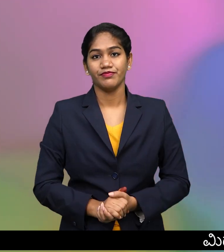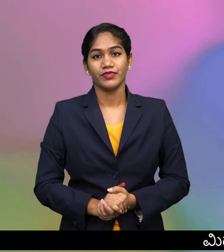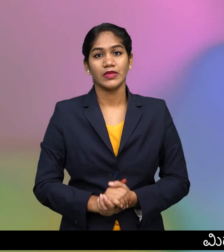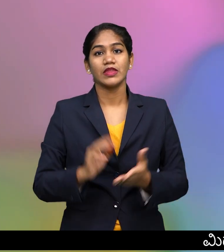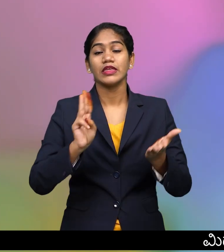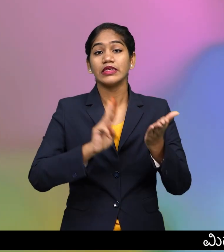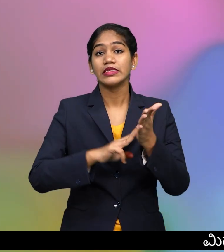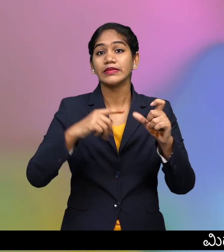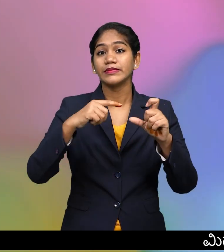ಮಿಡ್ಬ್ರೈನ್ ಮತ್ತು